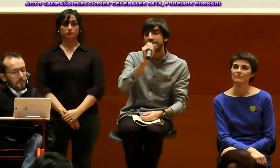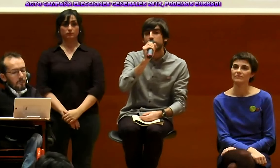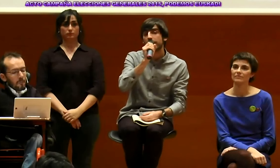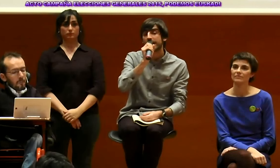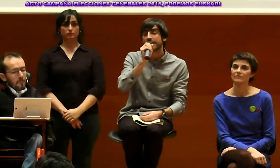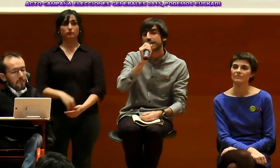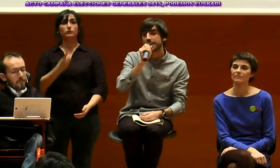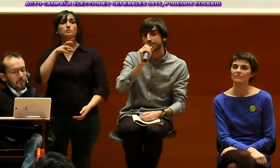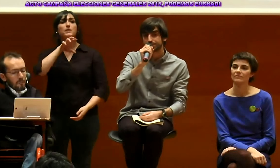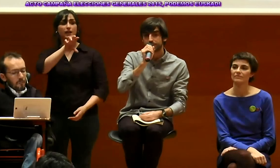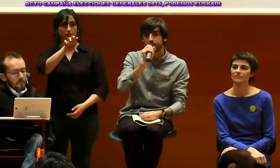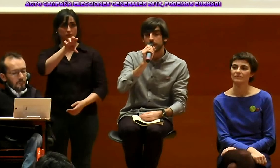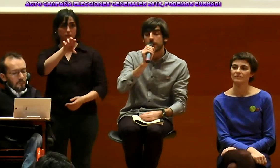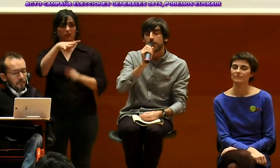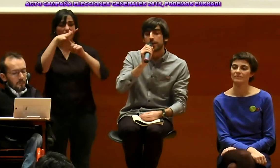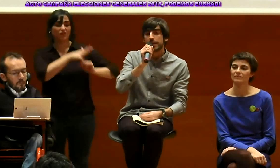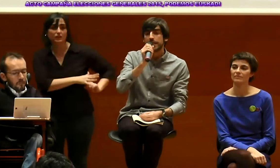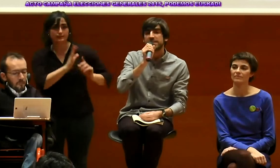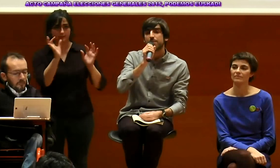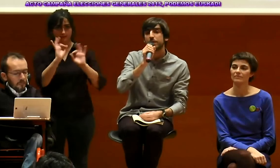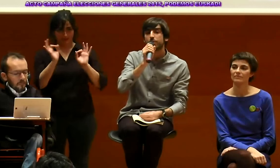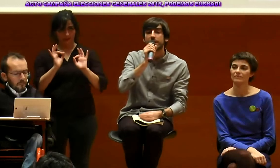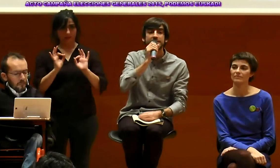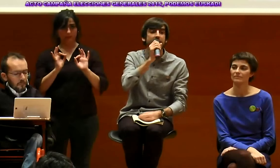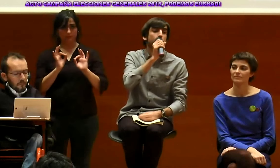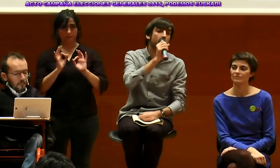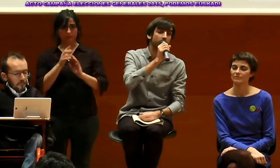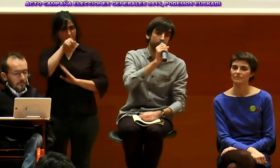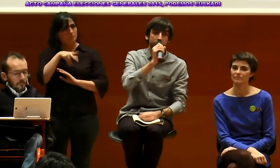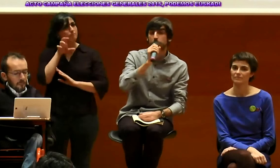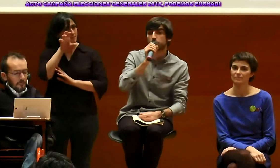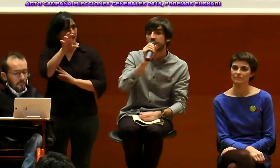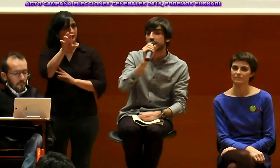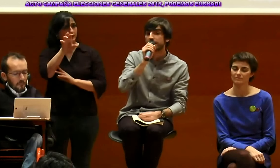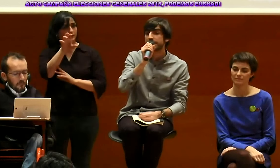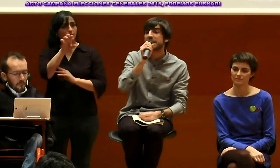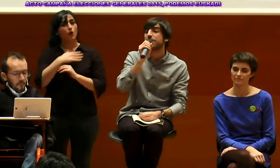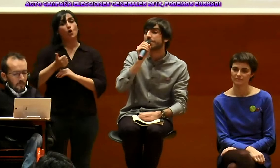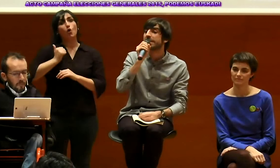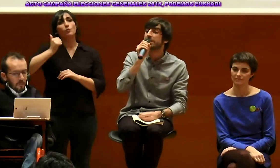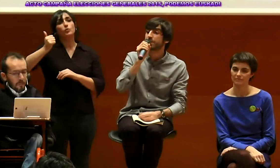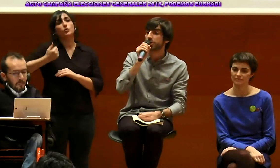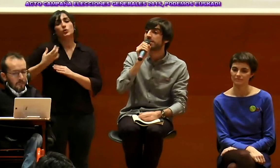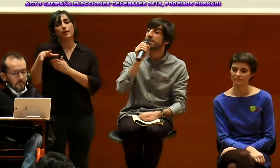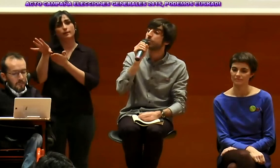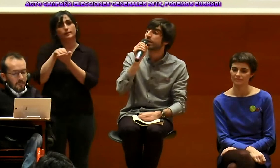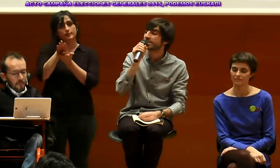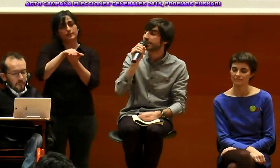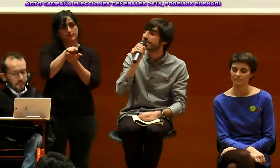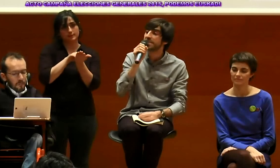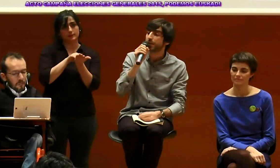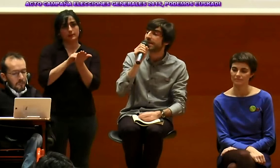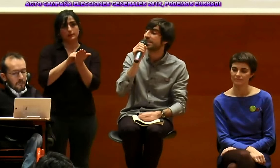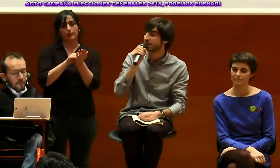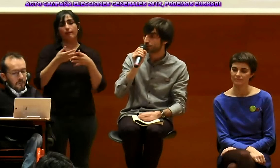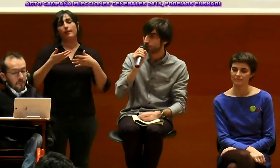Un país que no deja a nadie atrás es también un país que recoge las oportunidades y que permite a las personas tener buenas